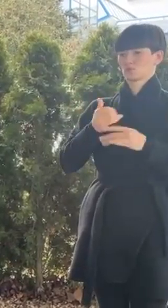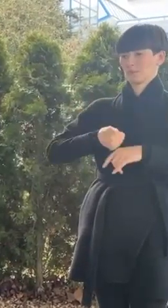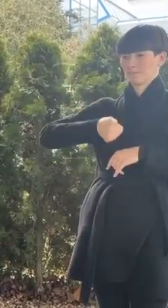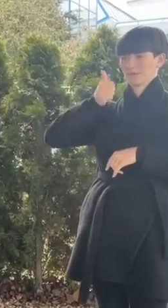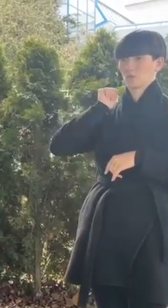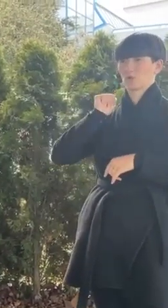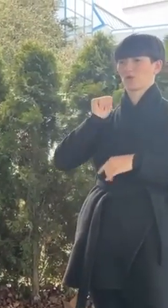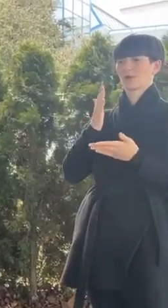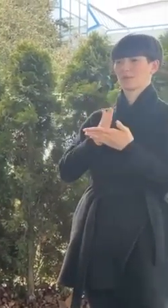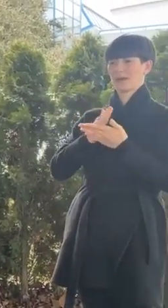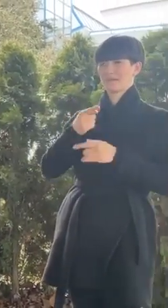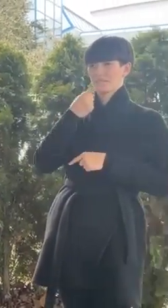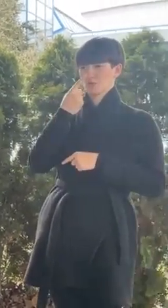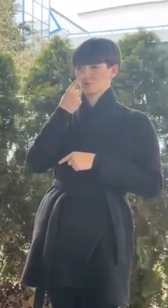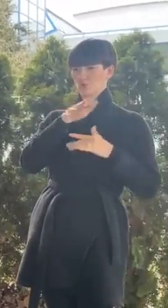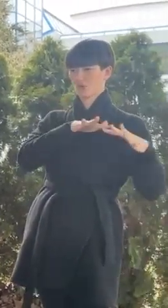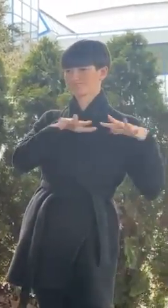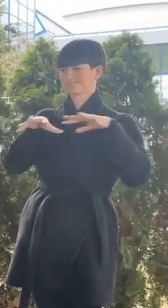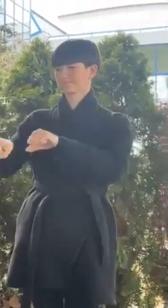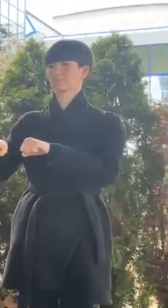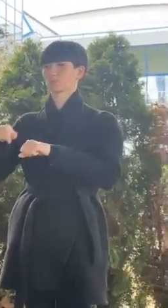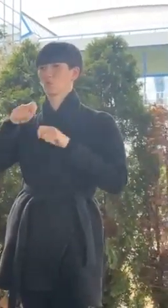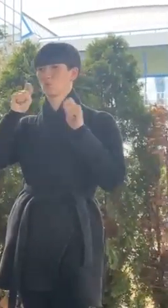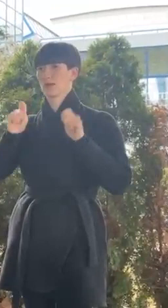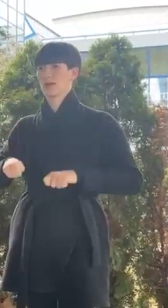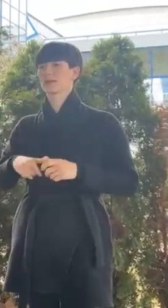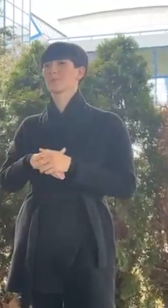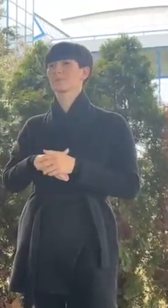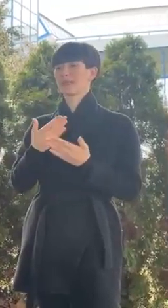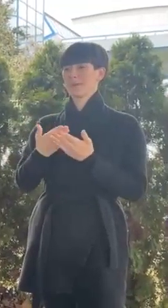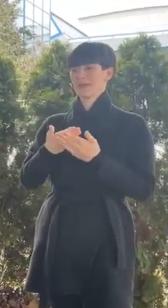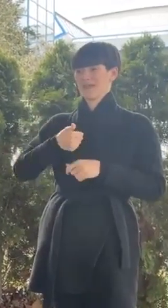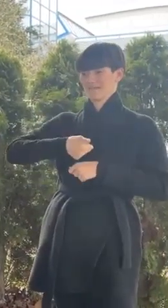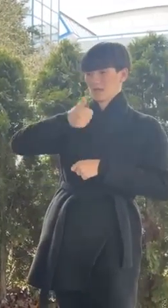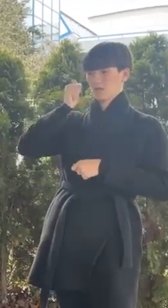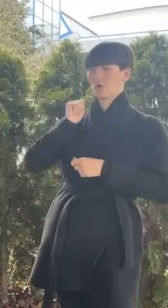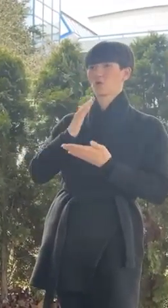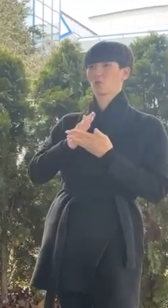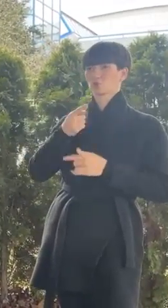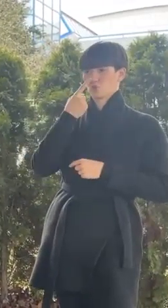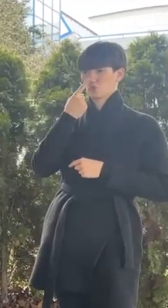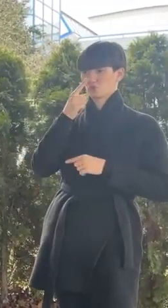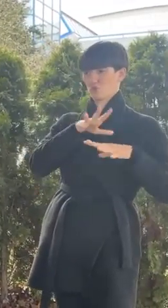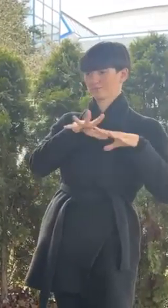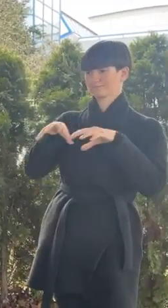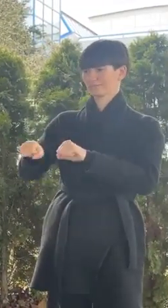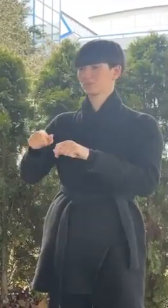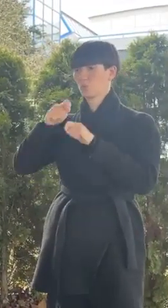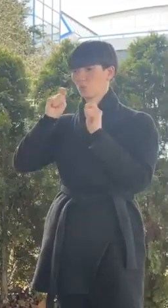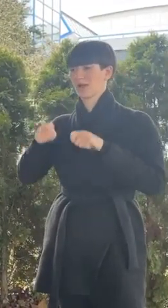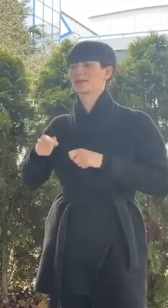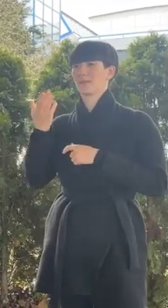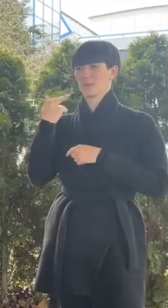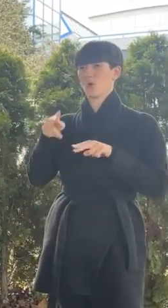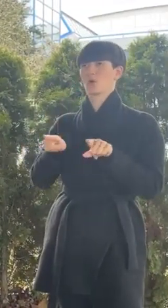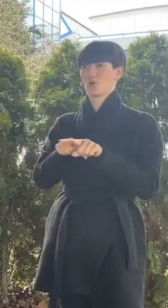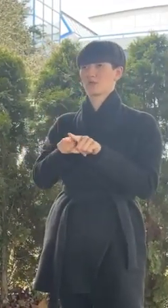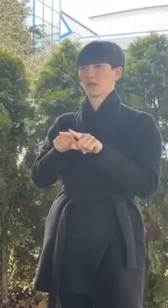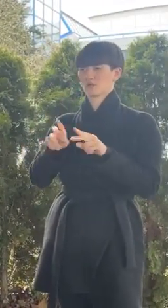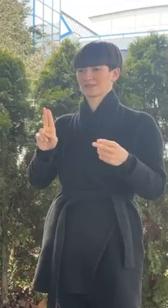vypuknutia ruskej vojny na Ukrajine. Zhruba takto pred rokom sme sa 2 dni po vypuknutí vojny stretli s prezidentmi B9 vo